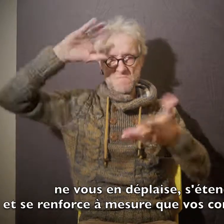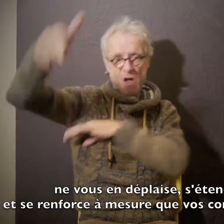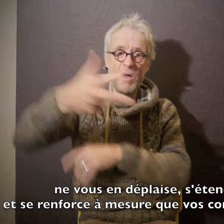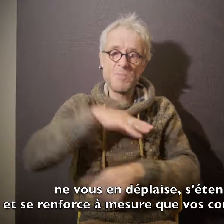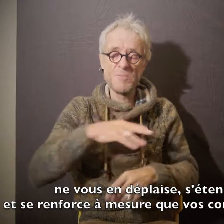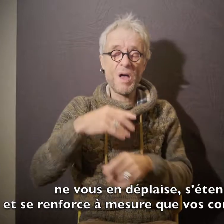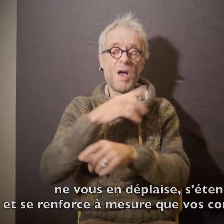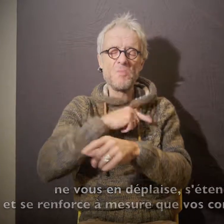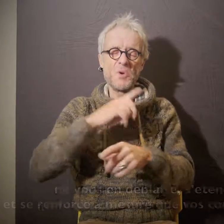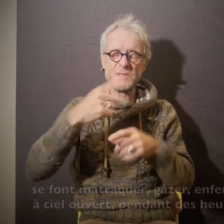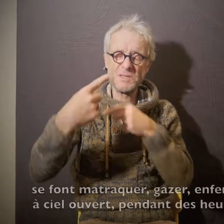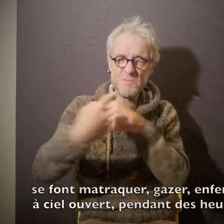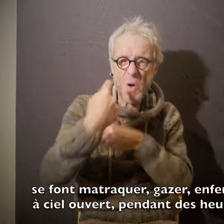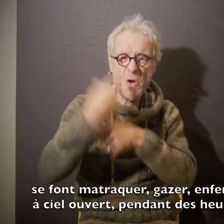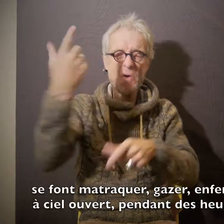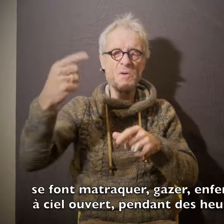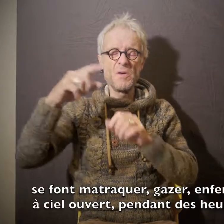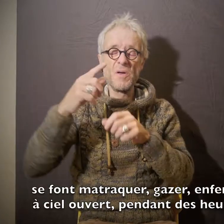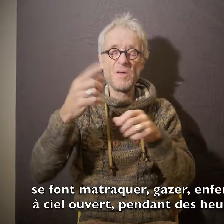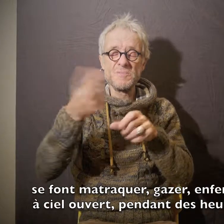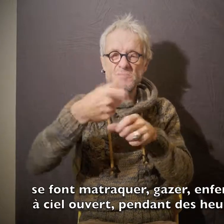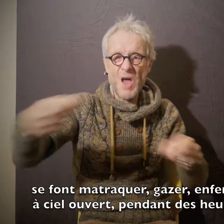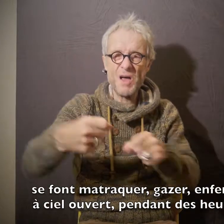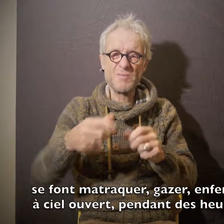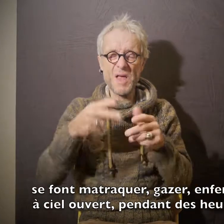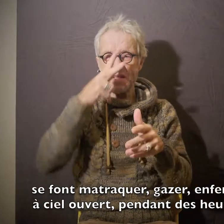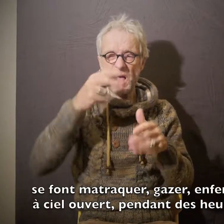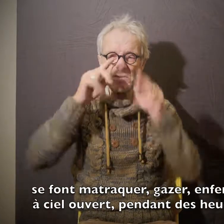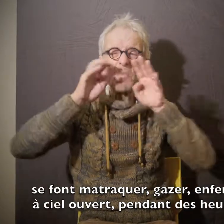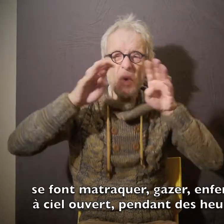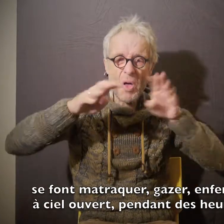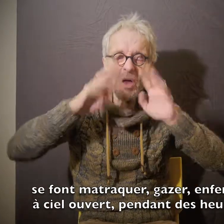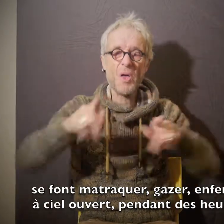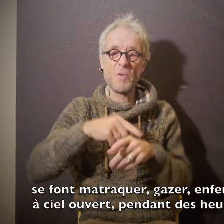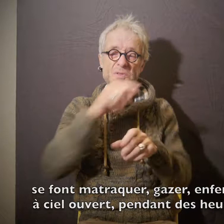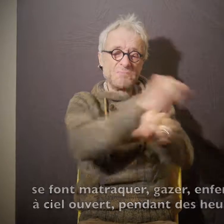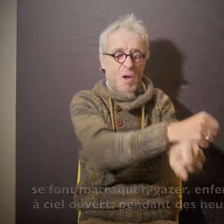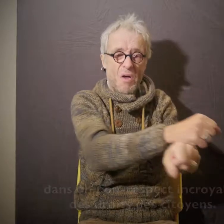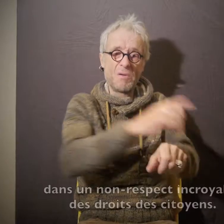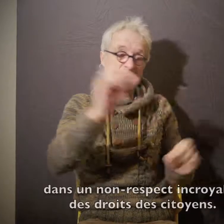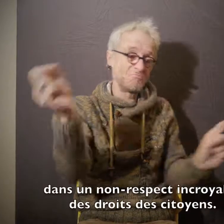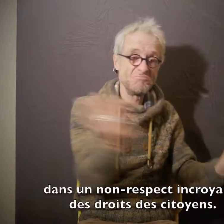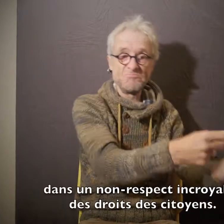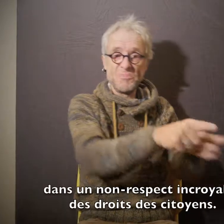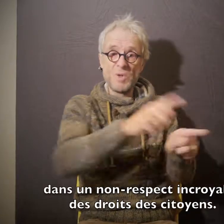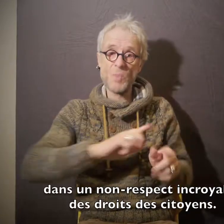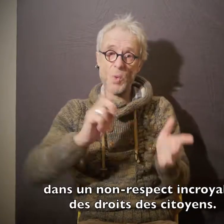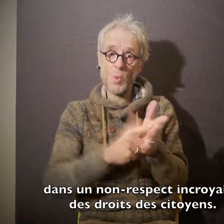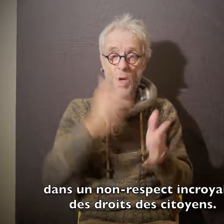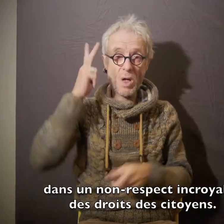vos concitoyens se font matraquer, gazer, enfermés à ciel ouvert pendant des heures dans un non-respect